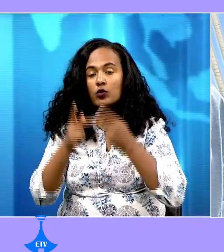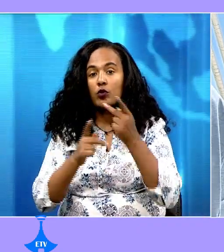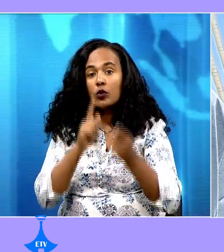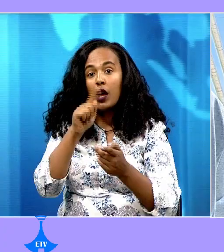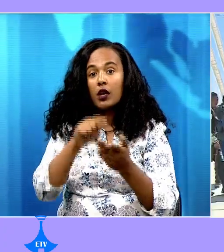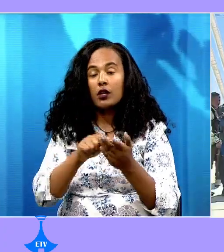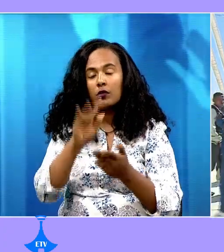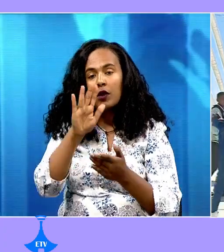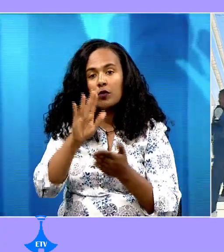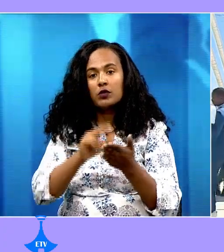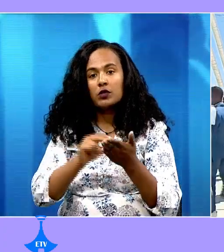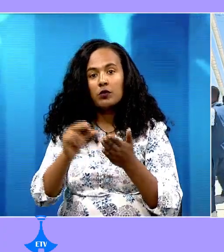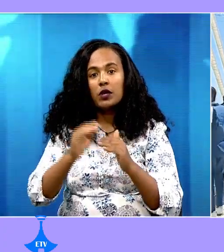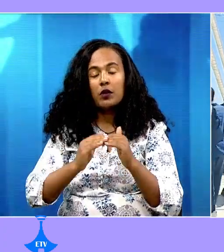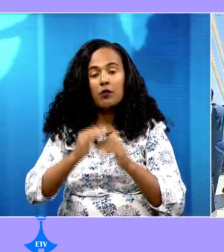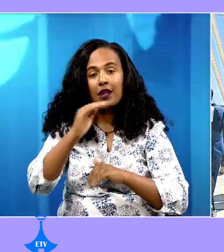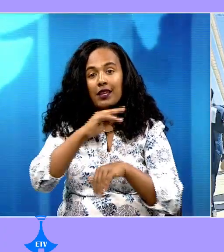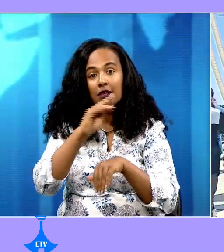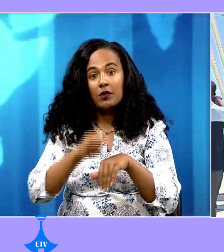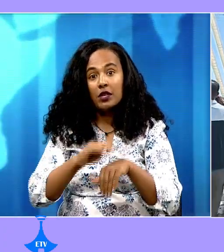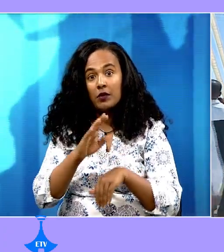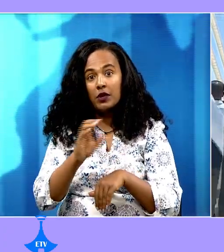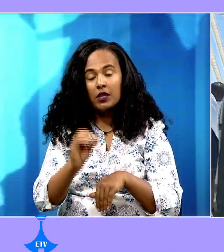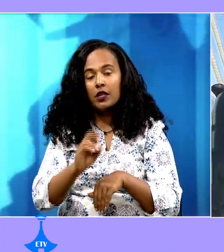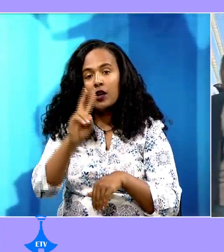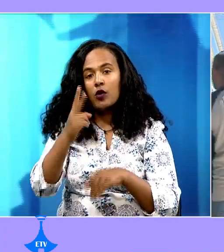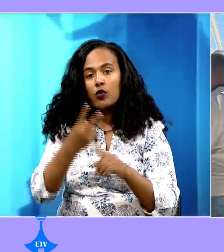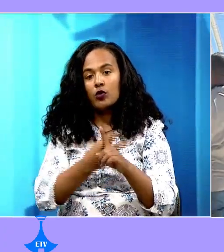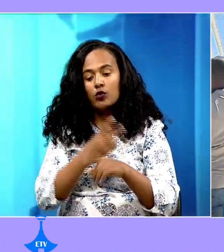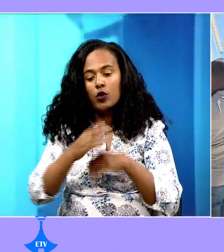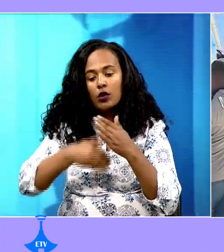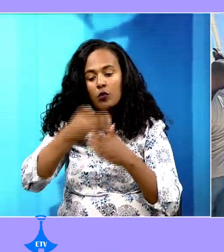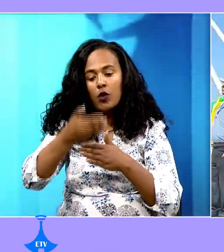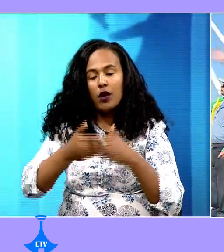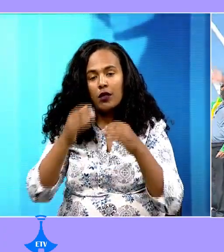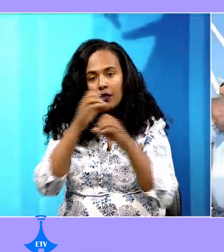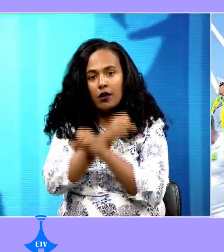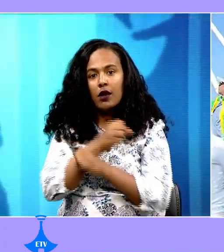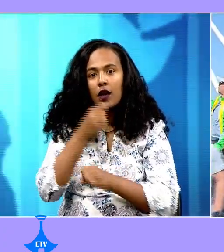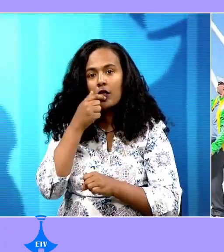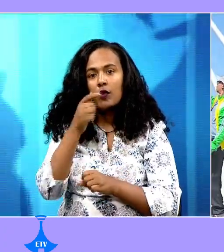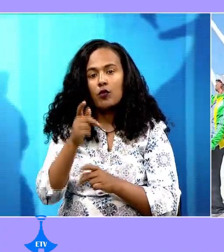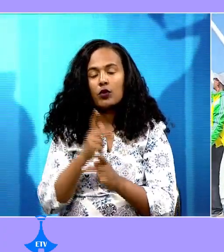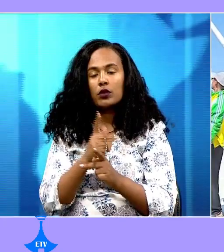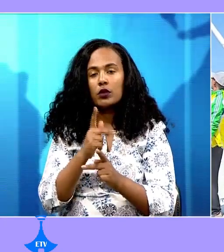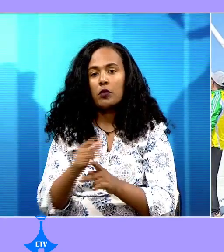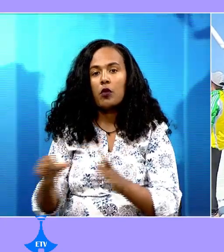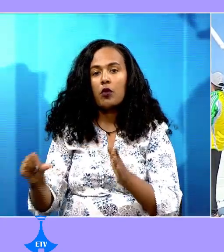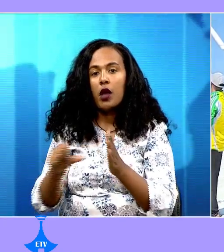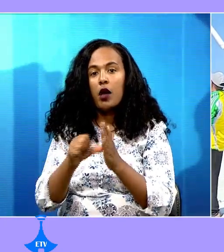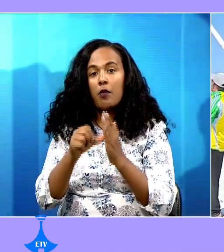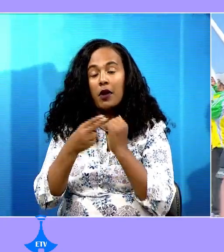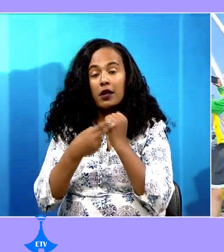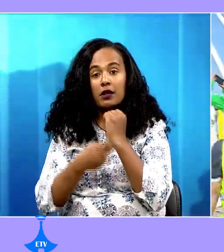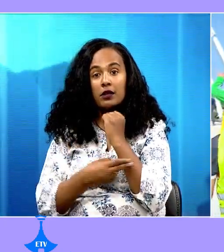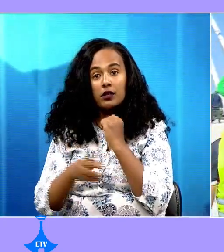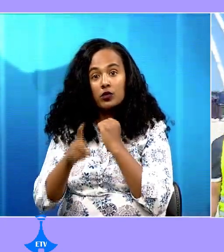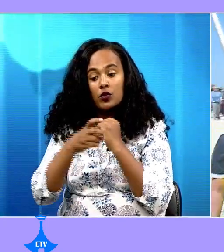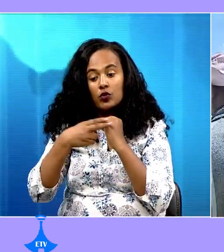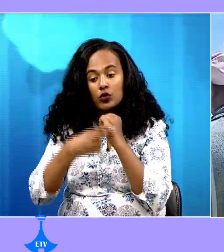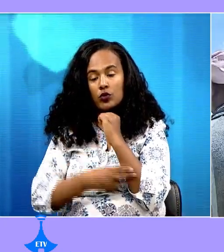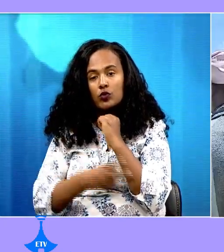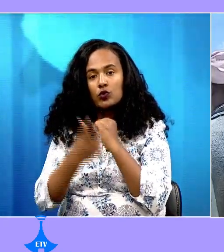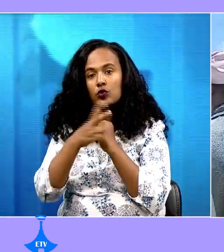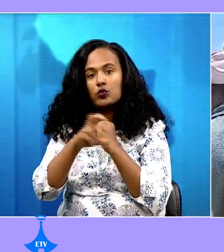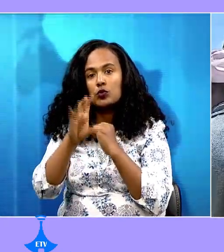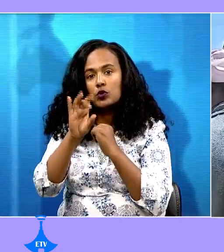ከ1.5 ቢሊዮን ብር በላይ የተመደበለትና ከሁለት ወራት በኋላ ይጠናቀቃል ተብሎ የሚጠበቀው የአባይ ድልድይ ሲሆን ድልድዩ